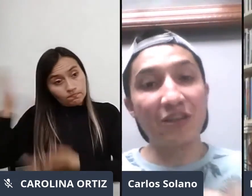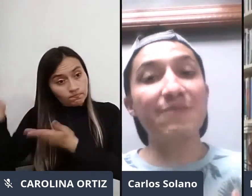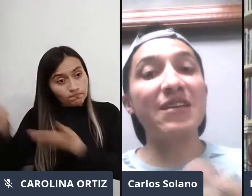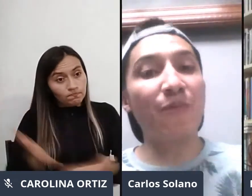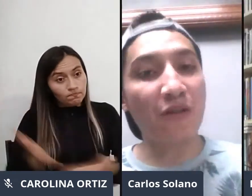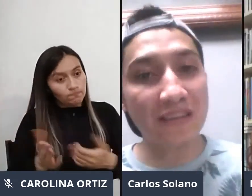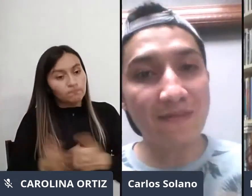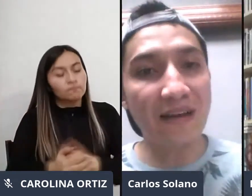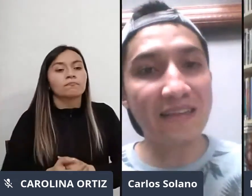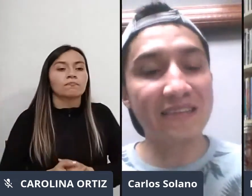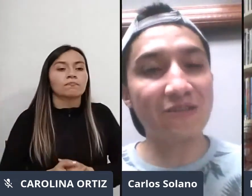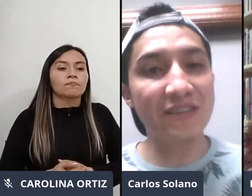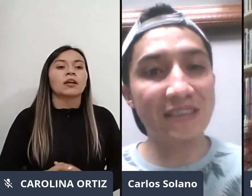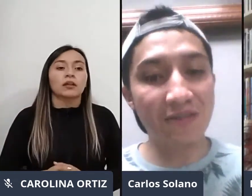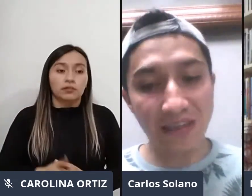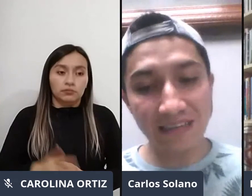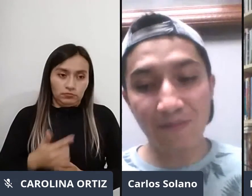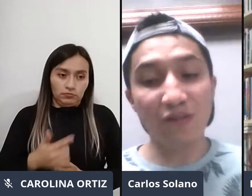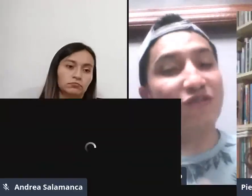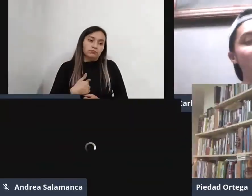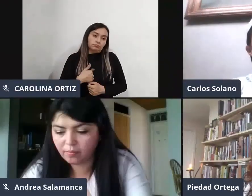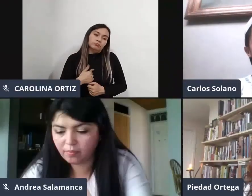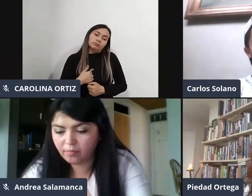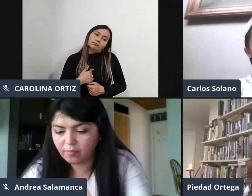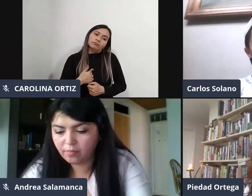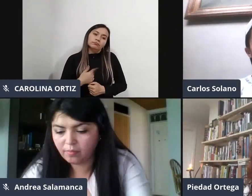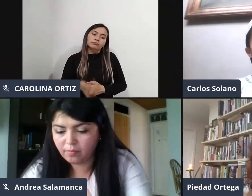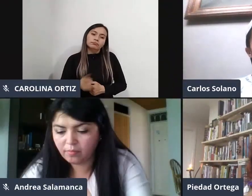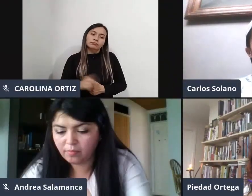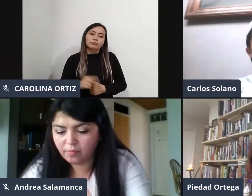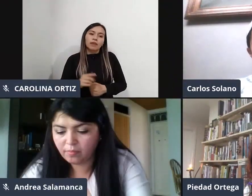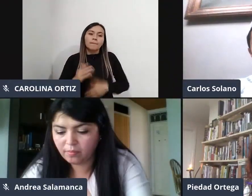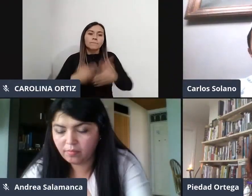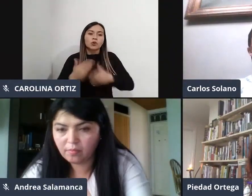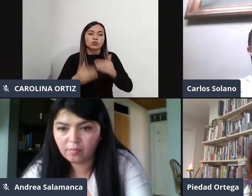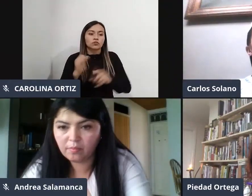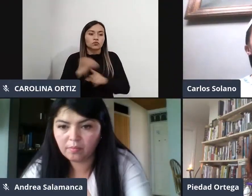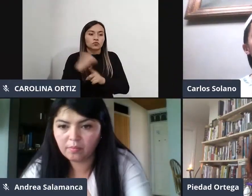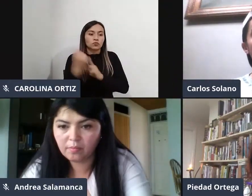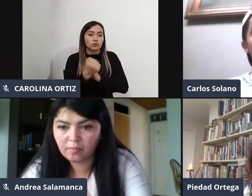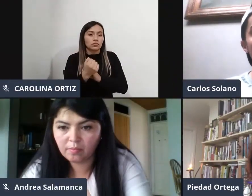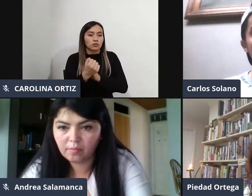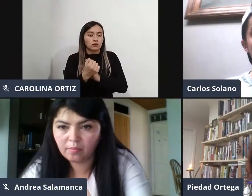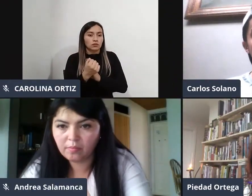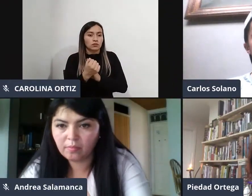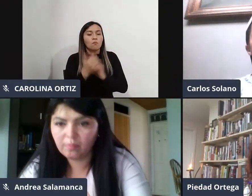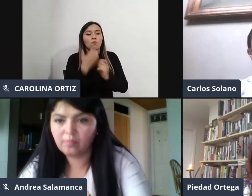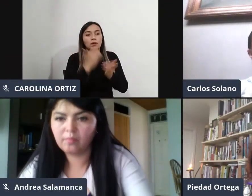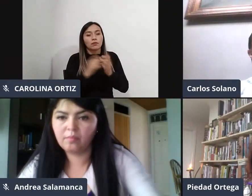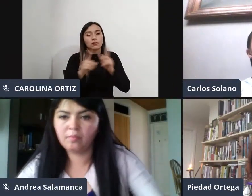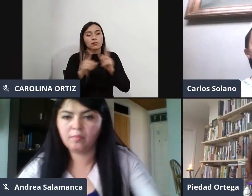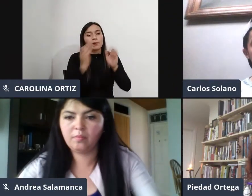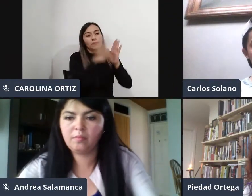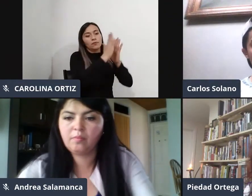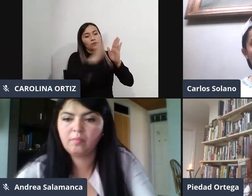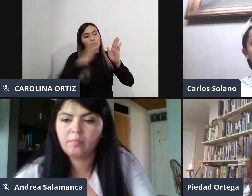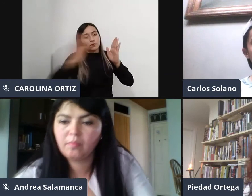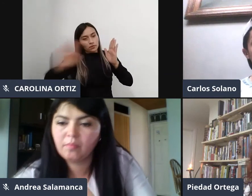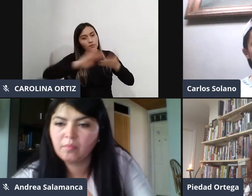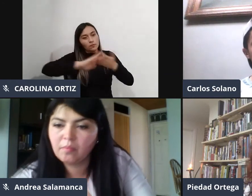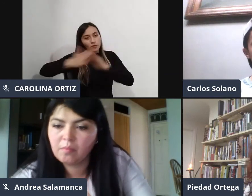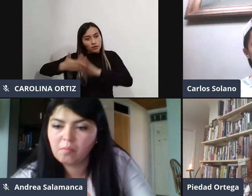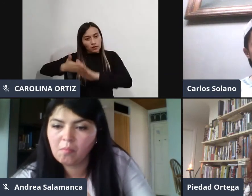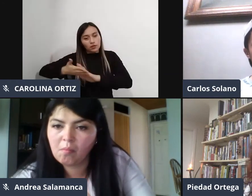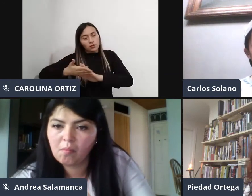también. Yo desde mis aportes también les estoy diciendo que desde el proceso social que hacemos, por ejemplo, el tema de biblioteca comunitaria, acercamos los chicos a